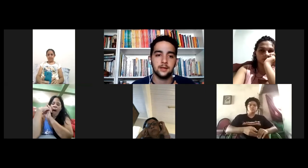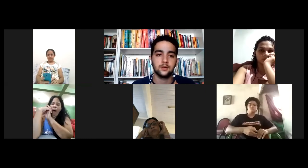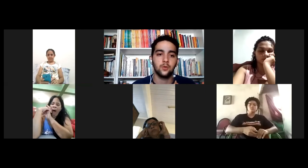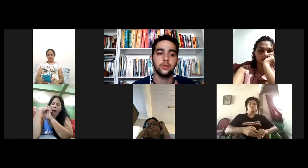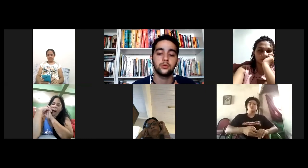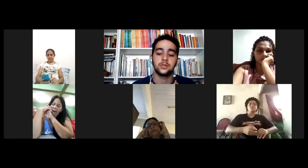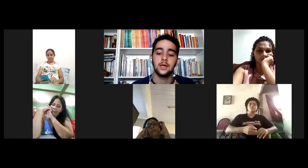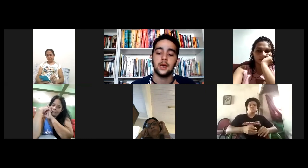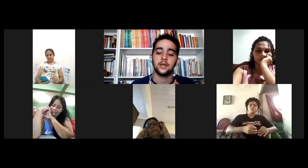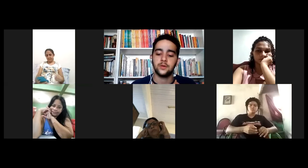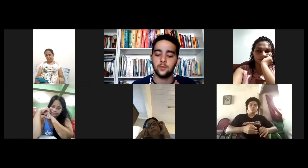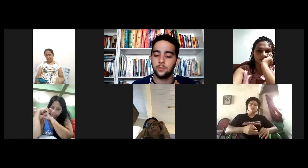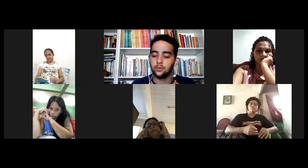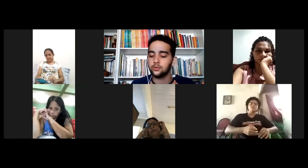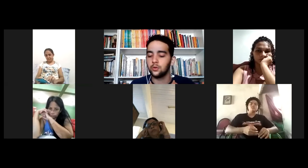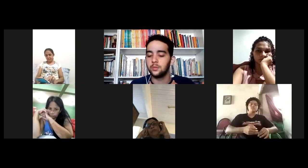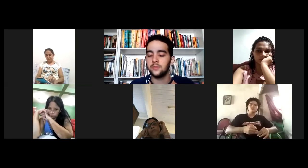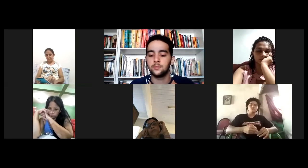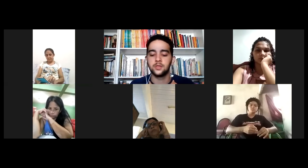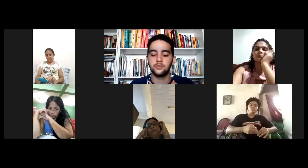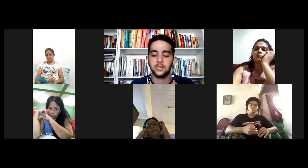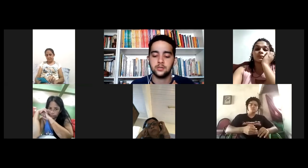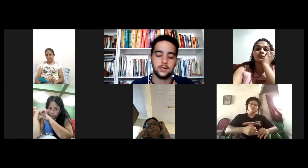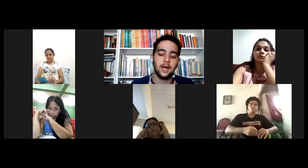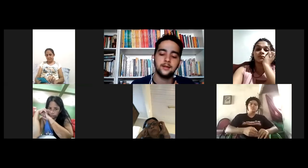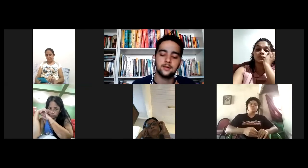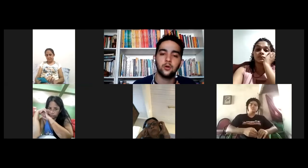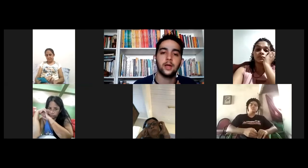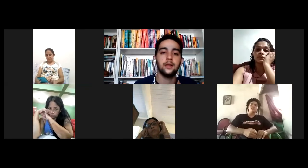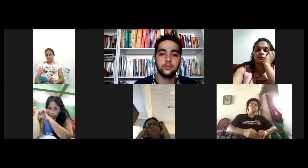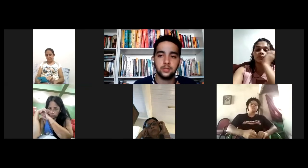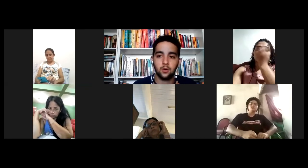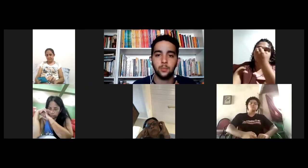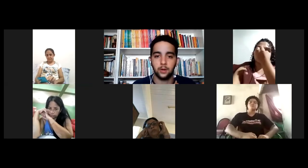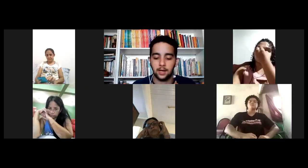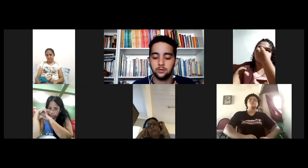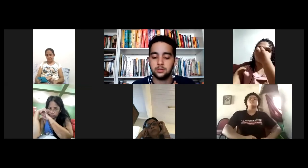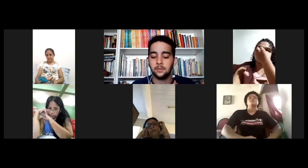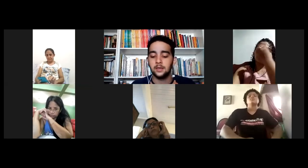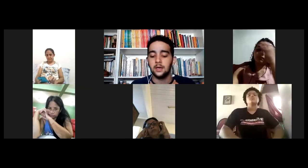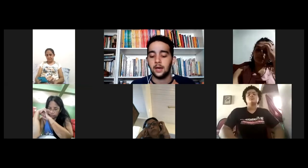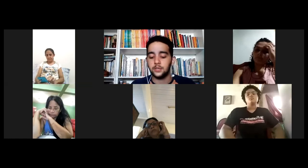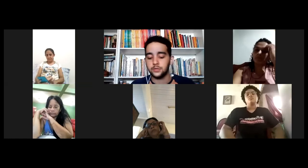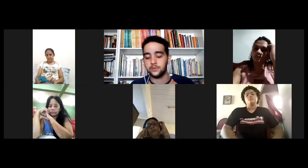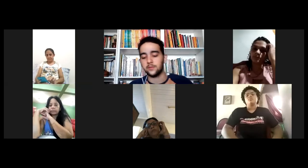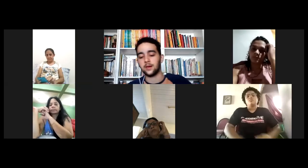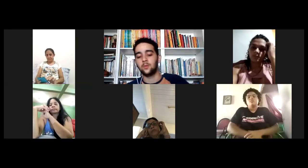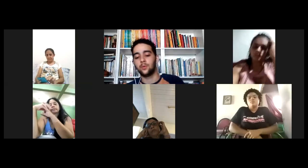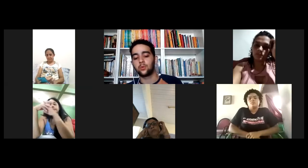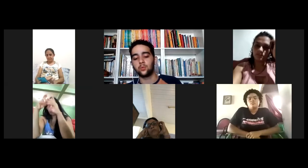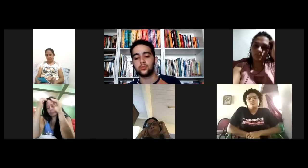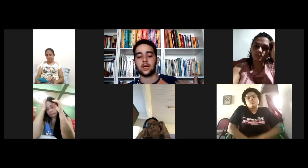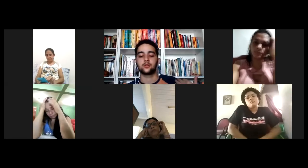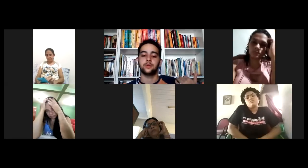arbitrários, sinais icônicos. A gente vai ver um pouco sobre verbos não direcionais, ancorados e incorporados. A gente vai falar